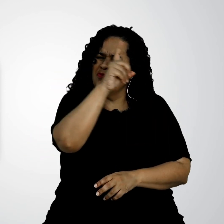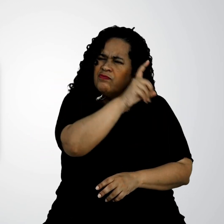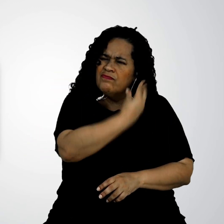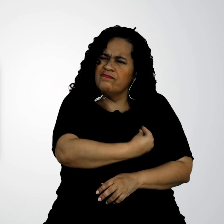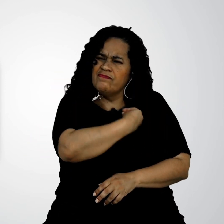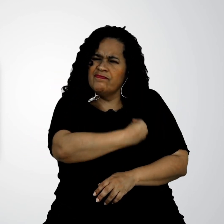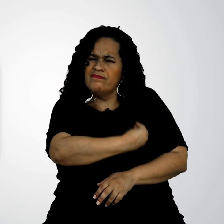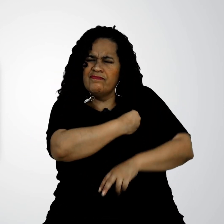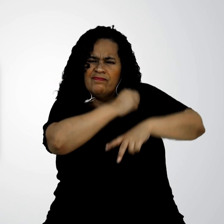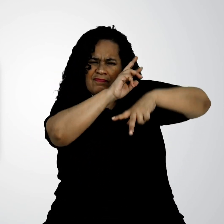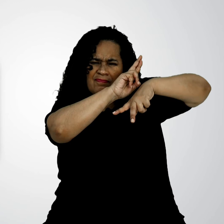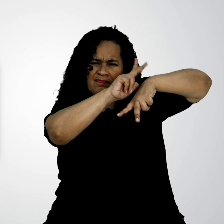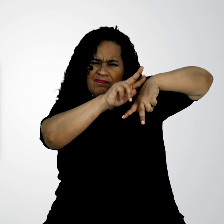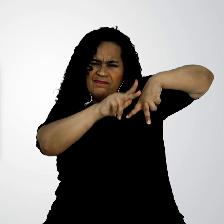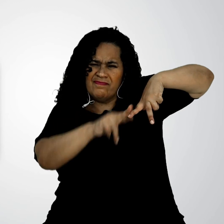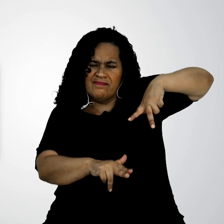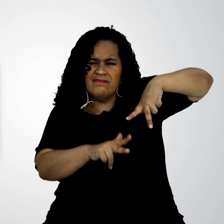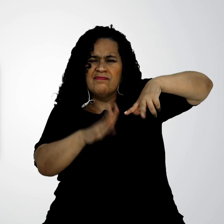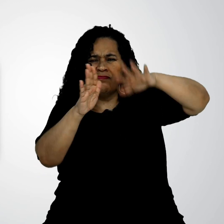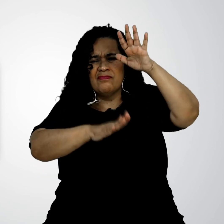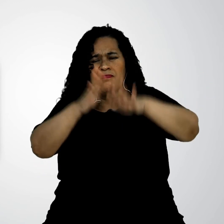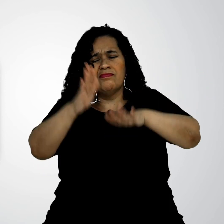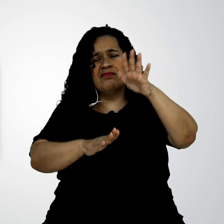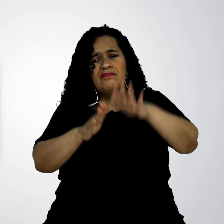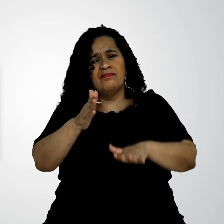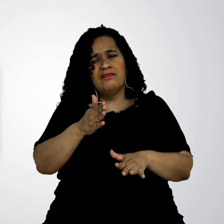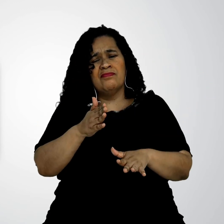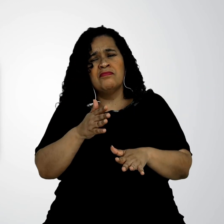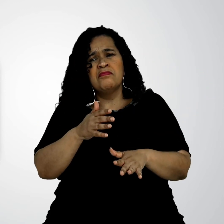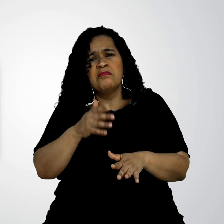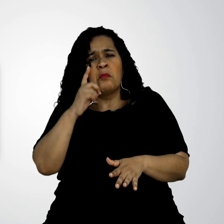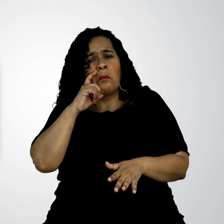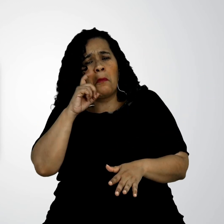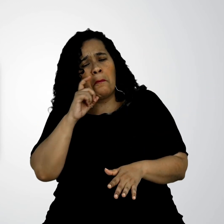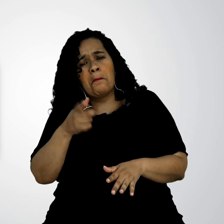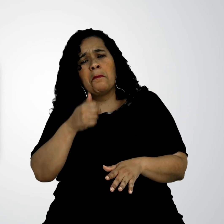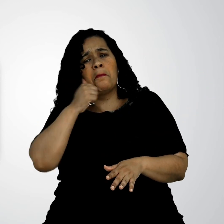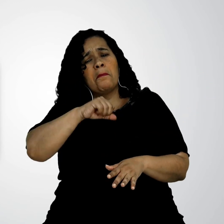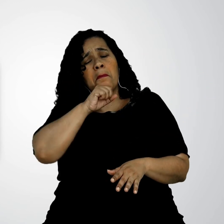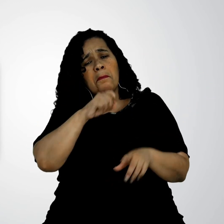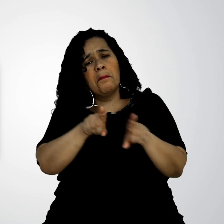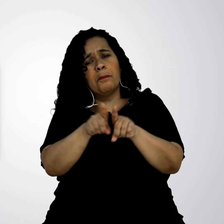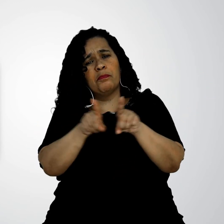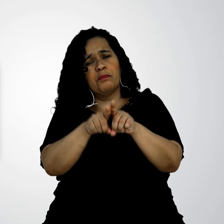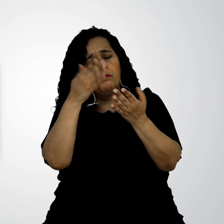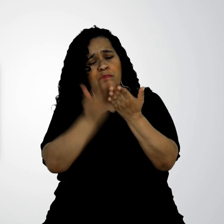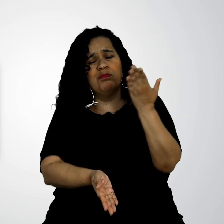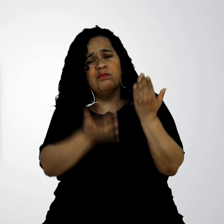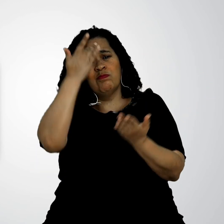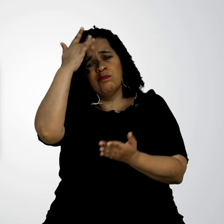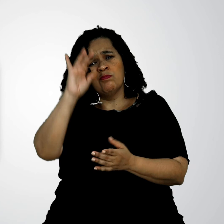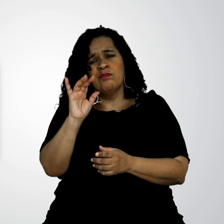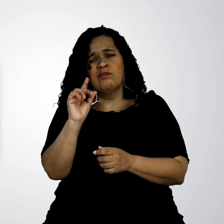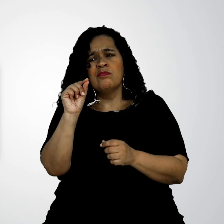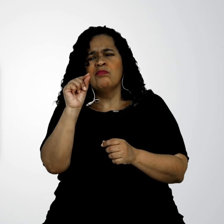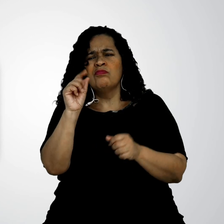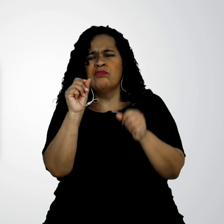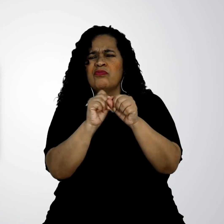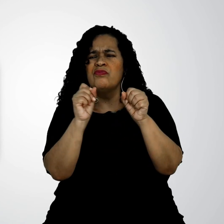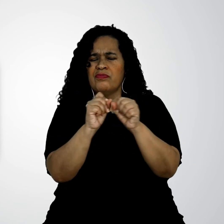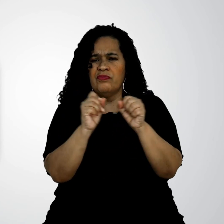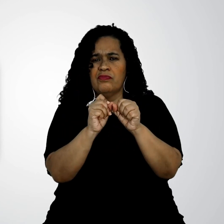Talvez alguns pais que estão perdidos sem saber a direção a qual tomar, mas também